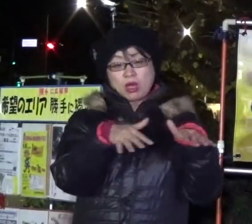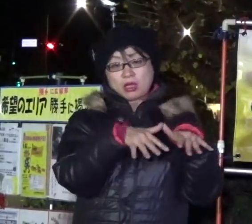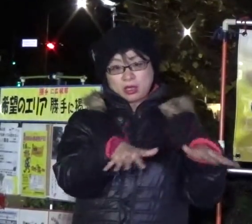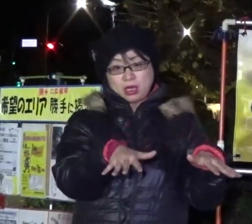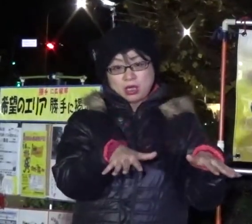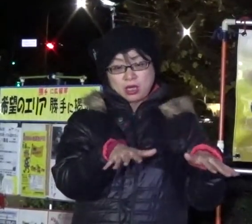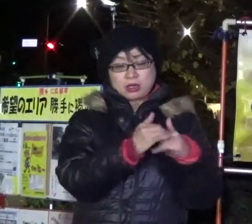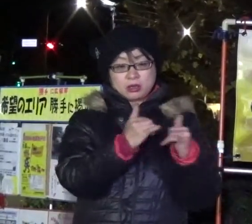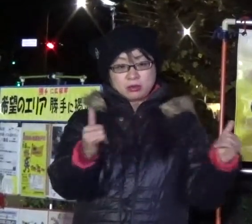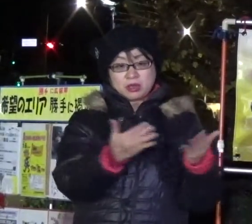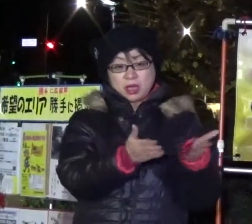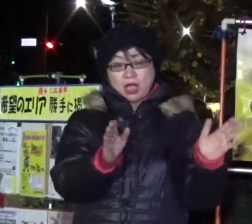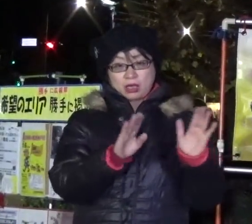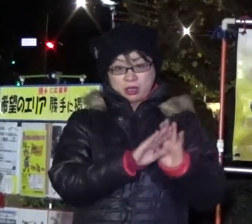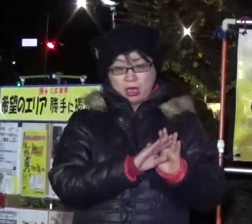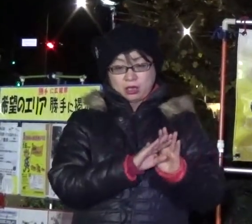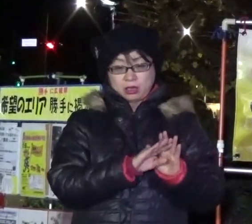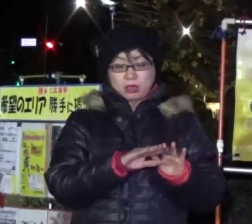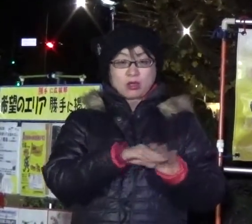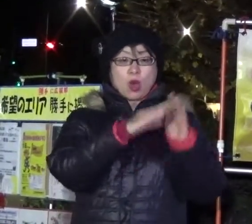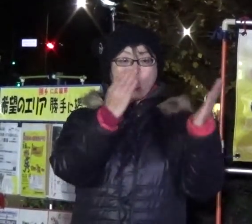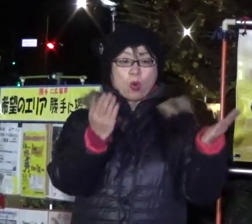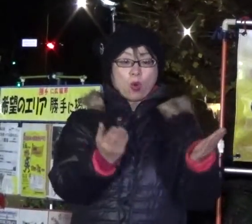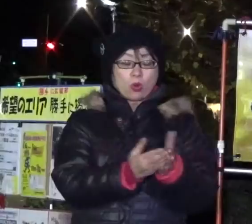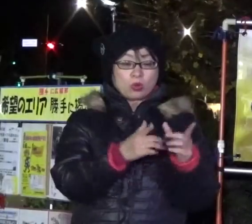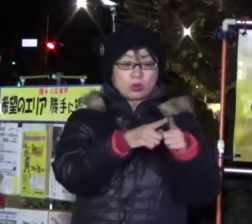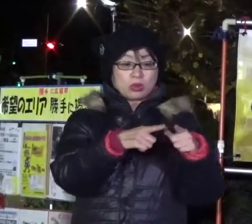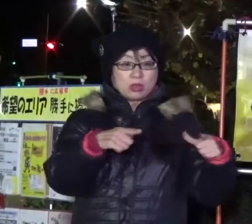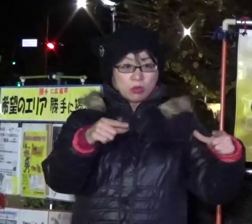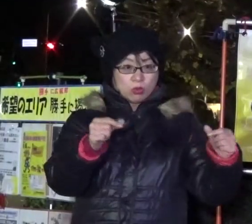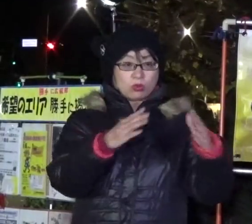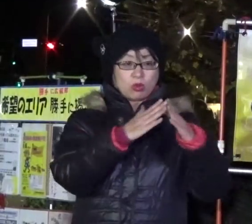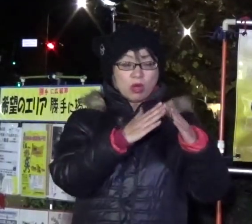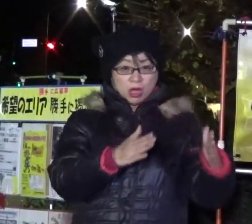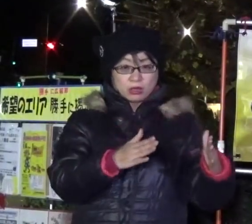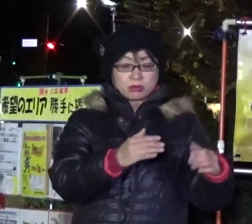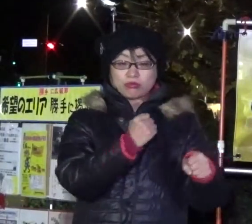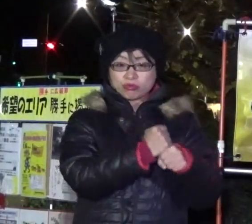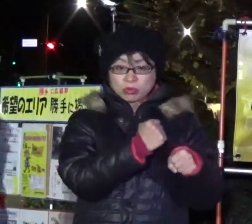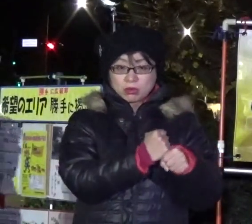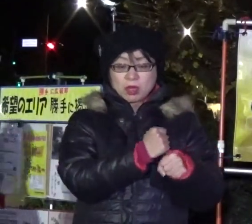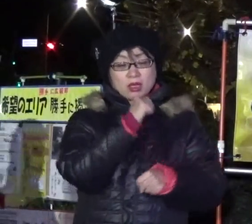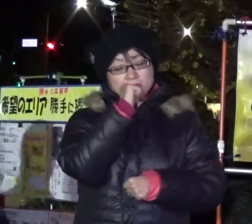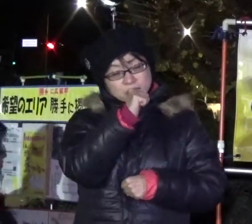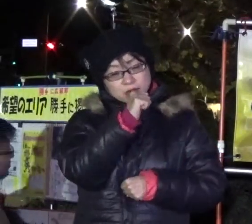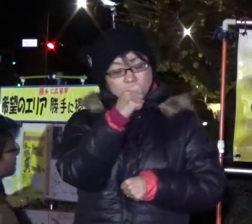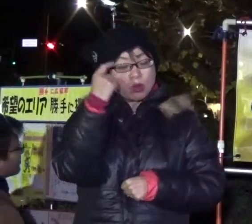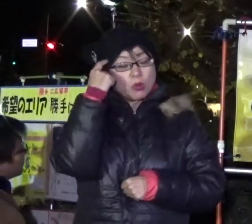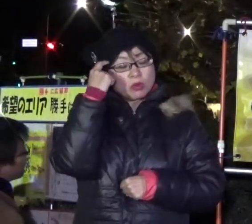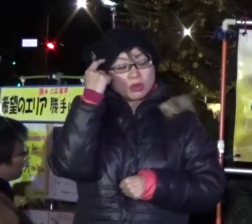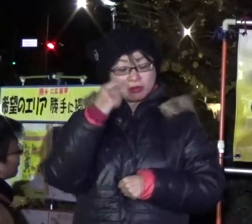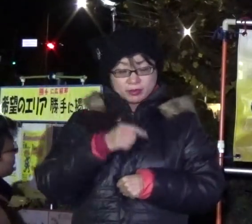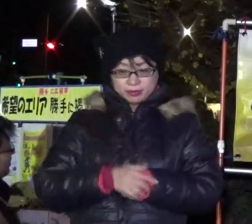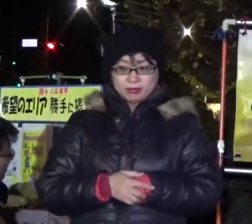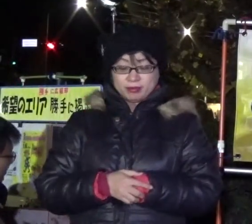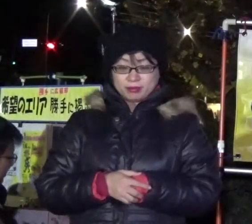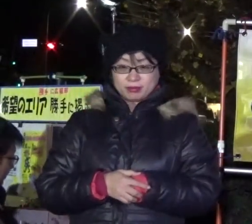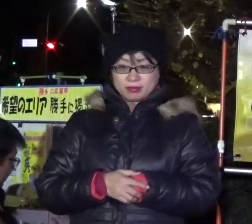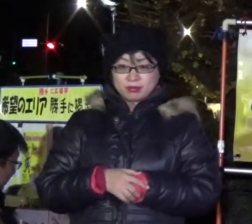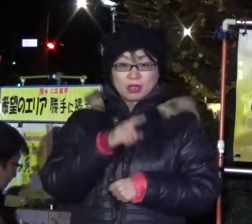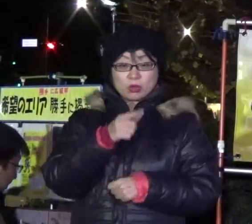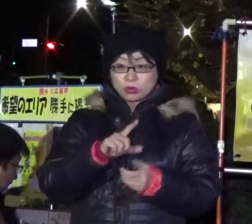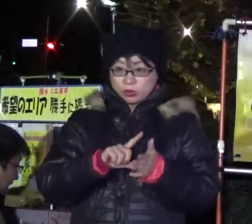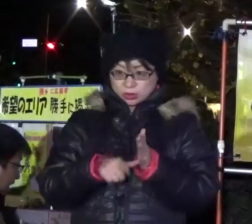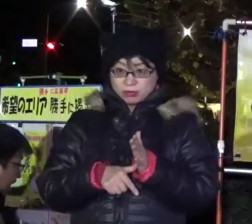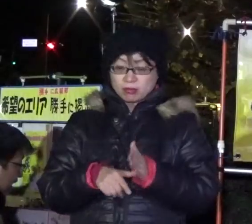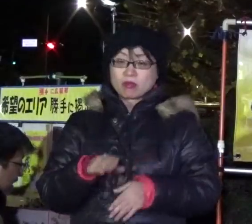団体が入ってオール日本の会って作れればいいなと思ってます。その時に